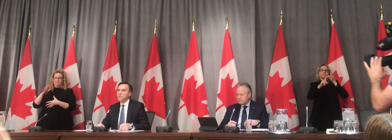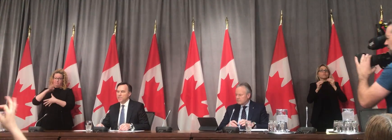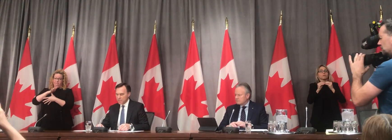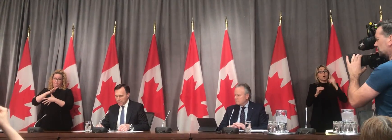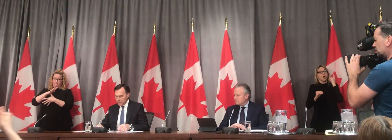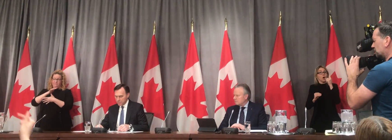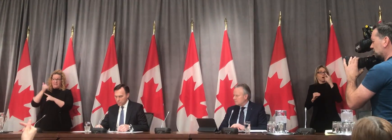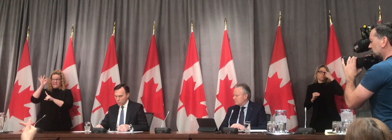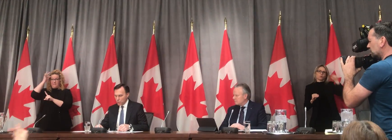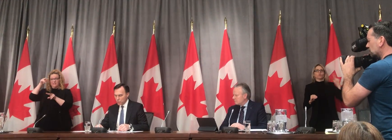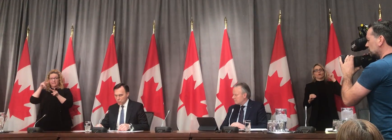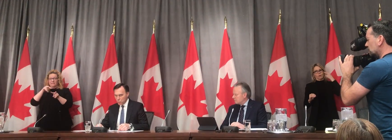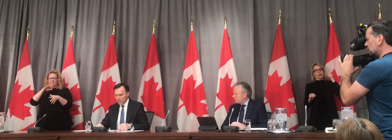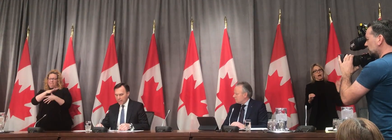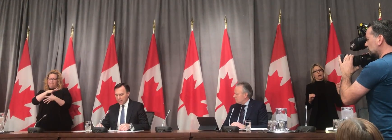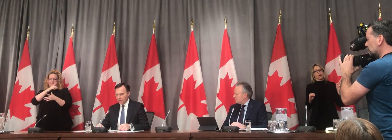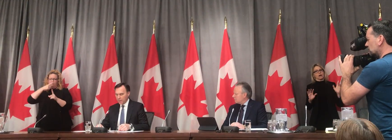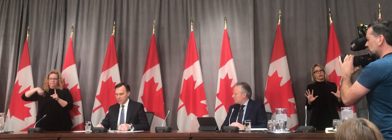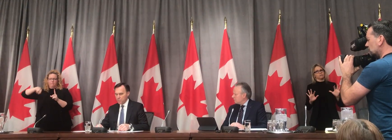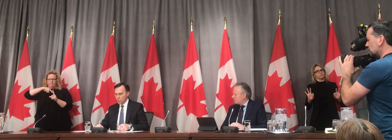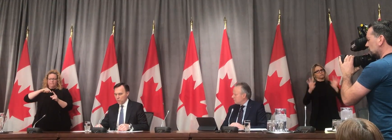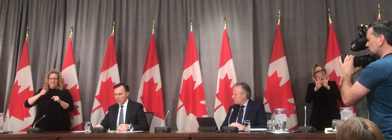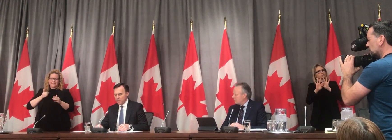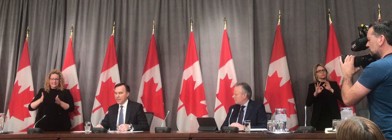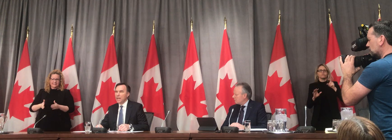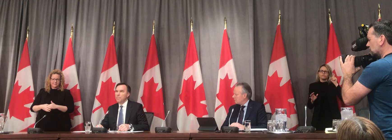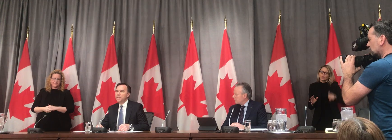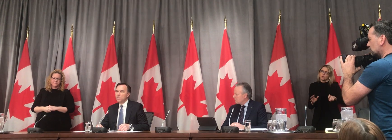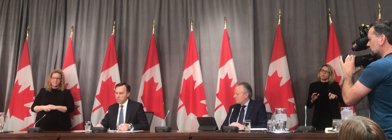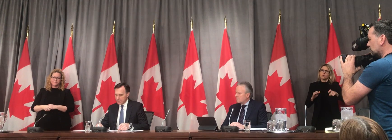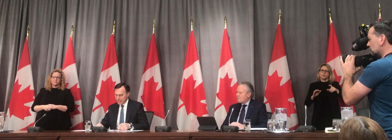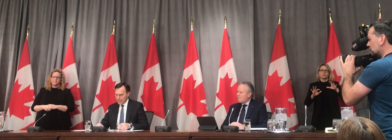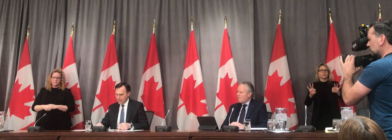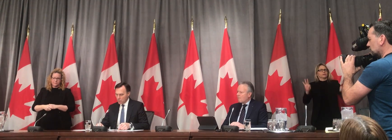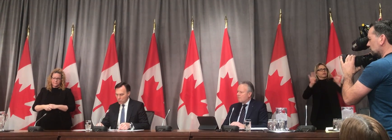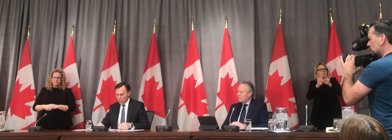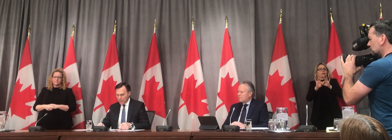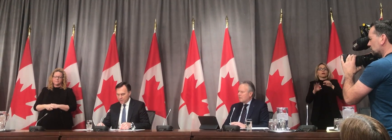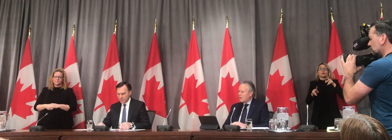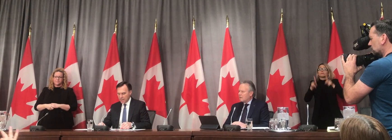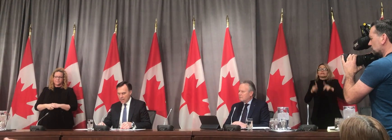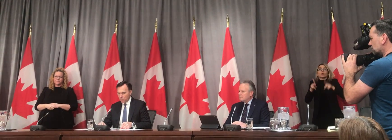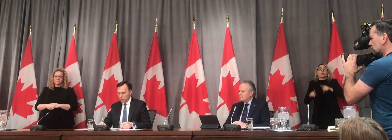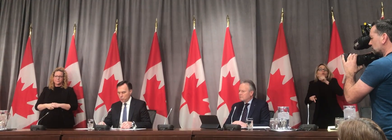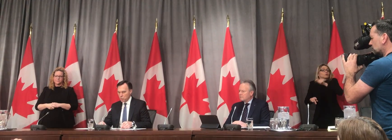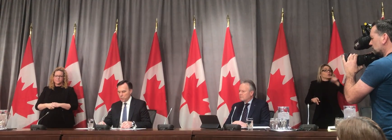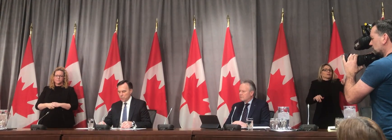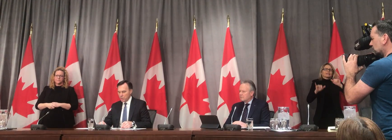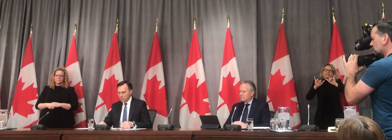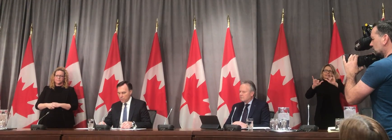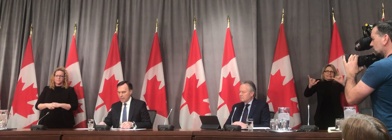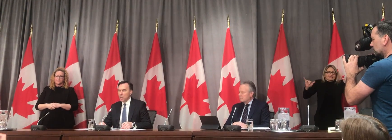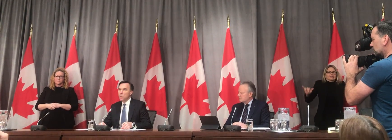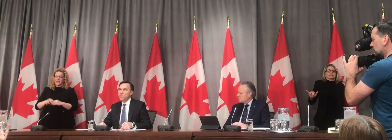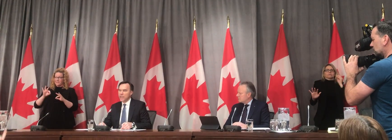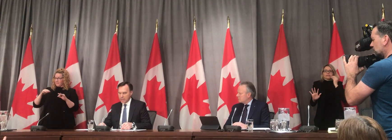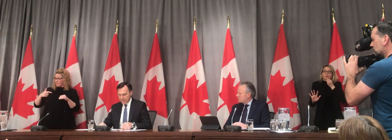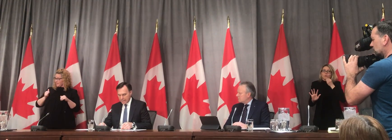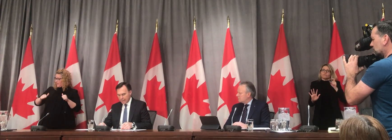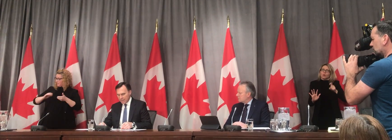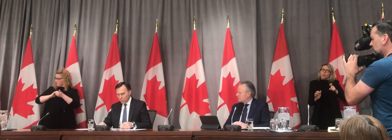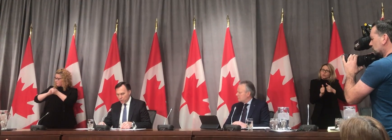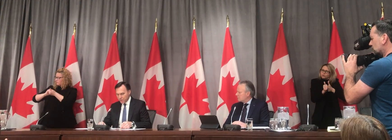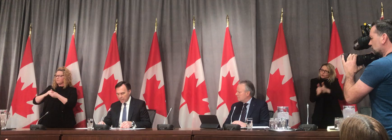continuons d'insister pour que tous les Canadiens qui peuvent rester à la maison le fassent et pour que tous suivent les